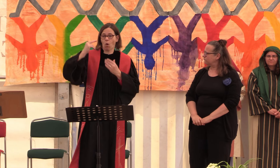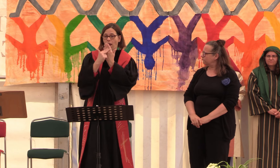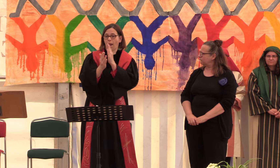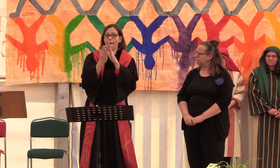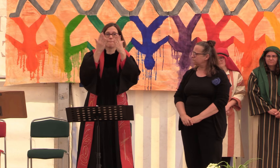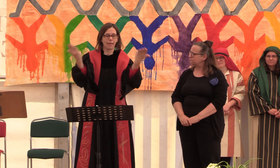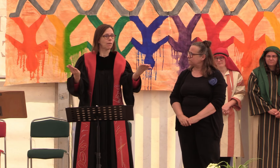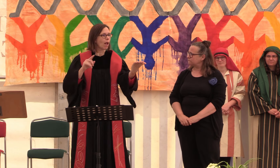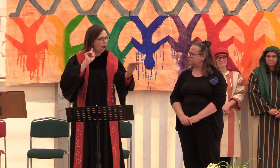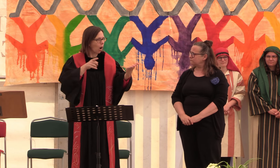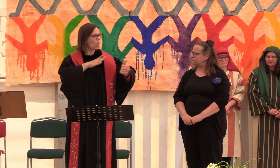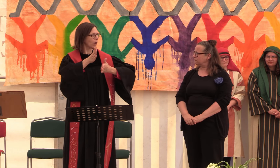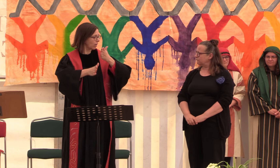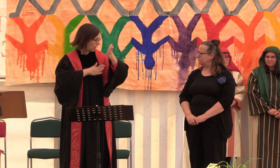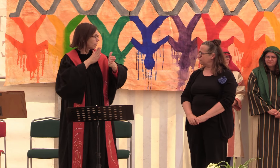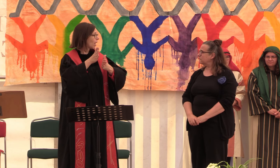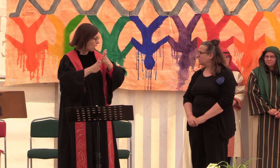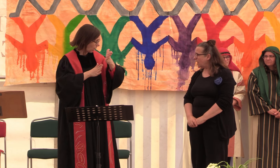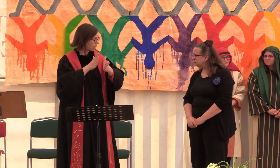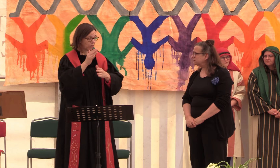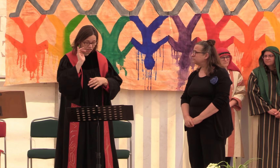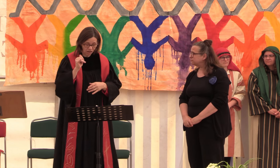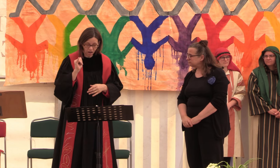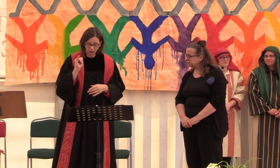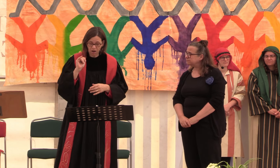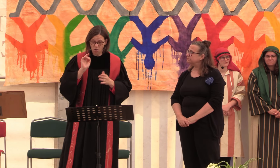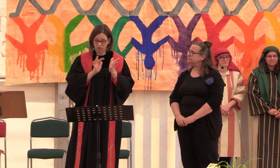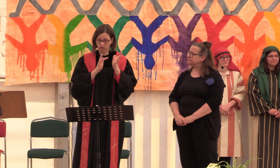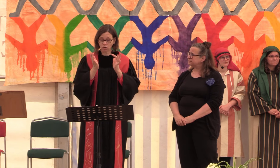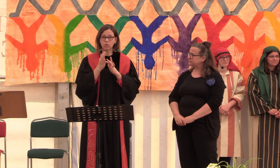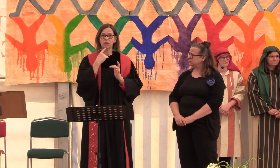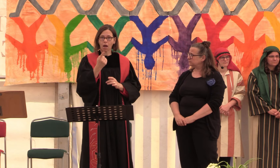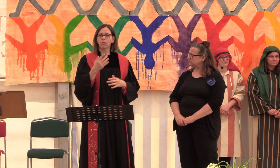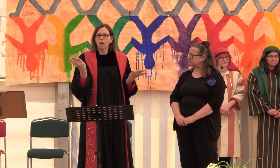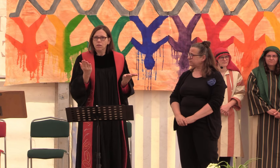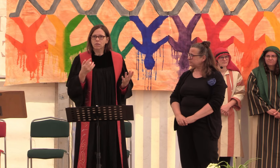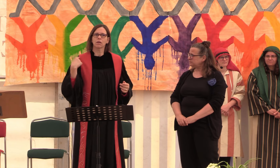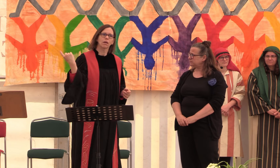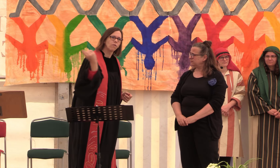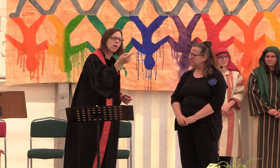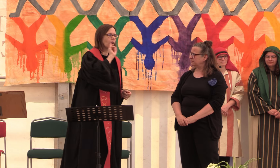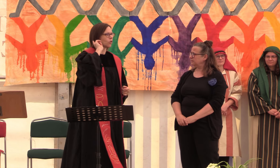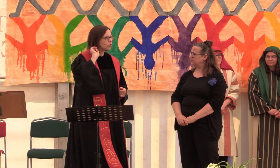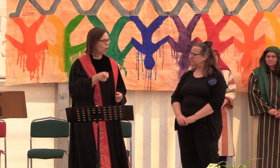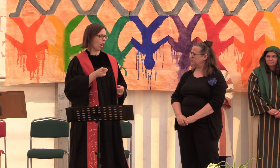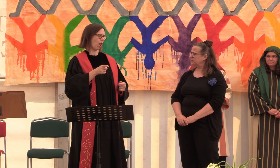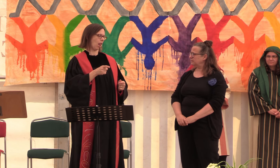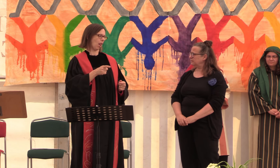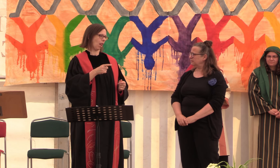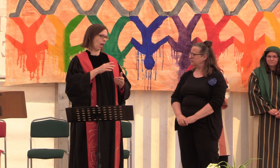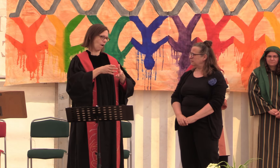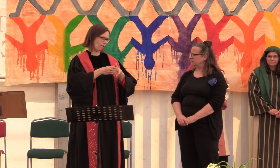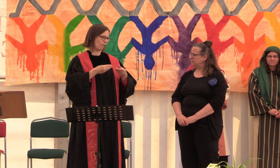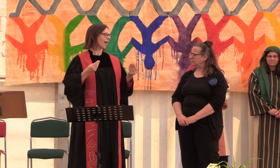Richtig. Du hast eben aus der Bibel gebärdet. Da sagt Jesus auch,